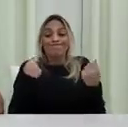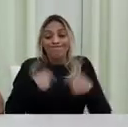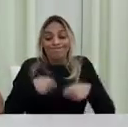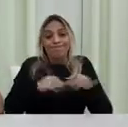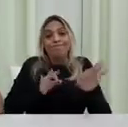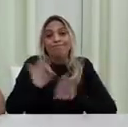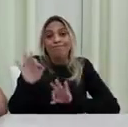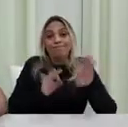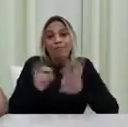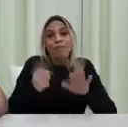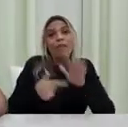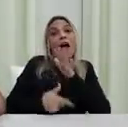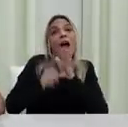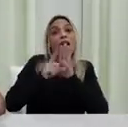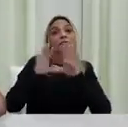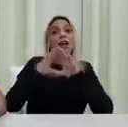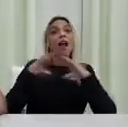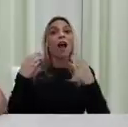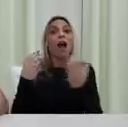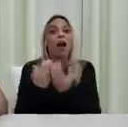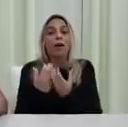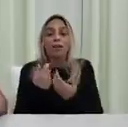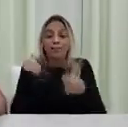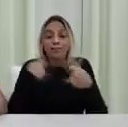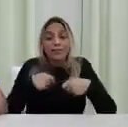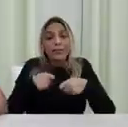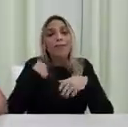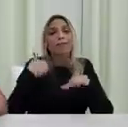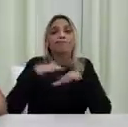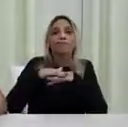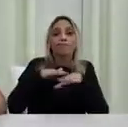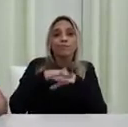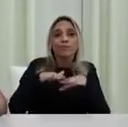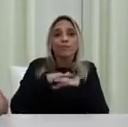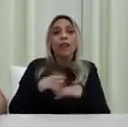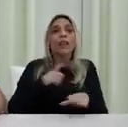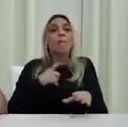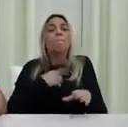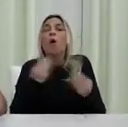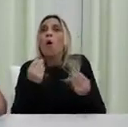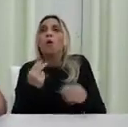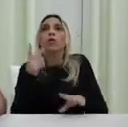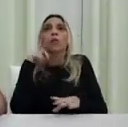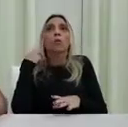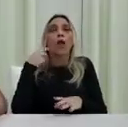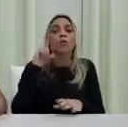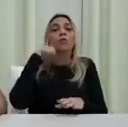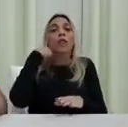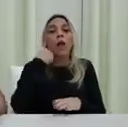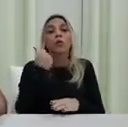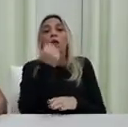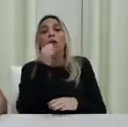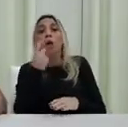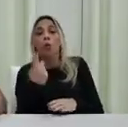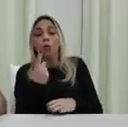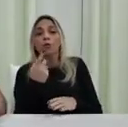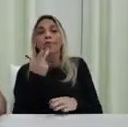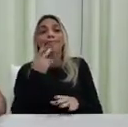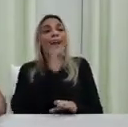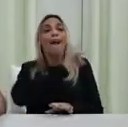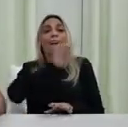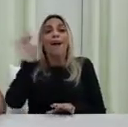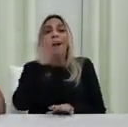tenha a menor reação possível. Os parlamentares lá, na Câmara, 503 deputados, Senado 81, ali